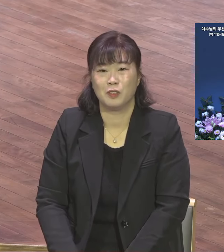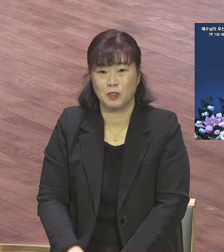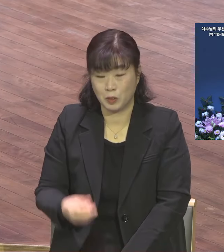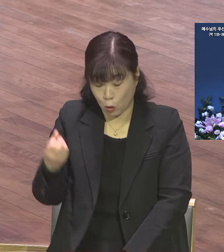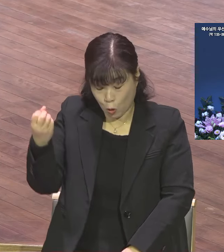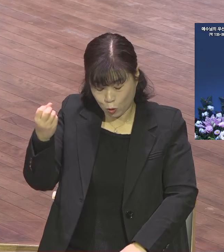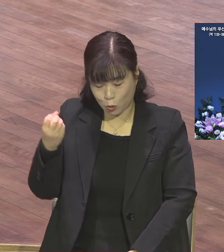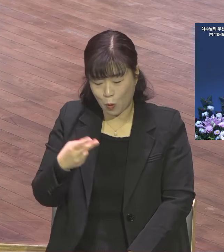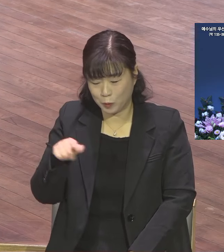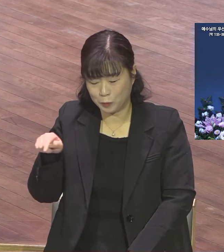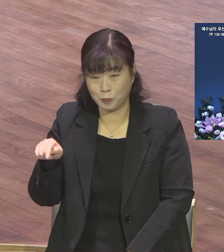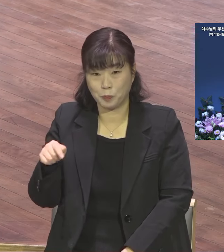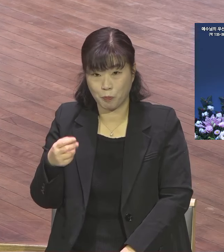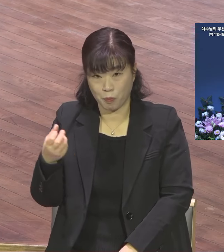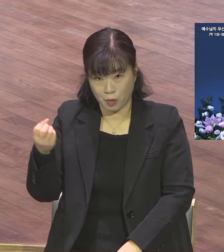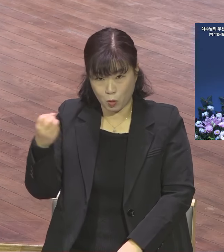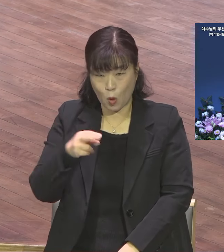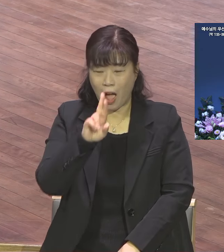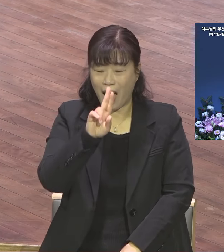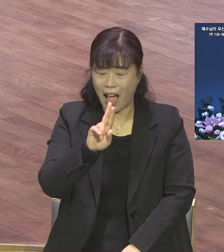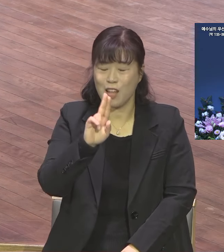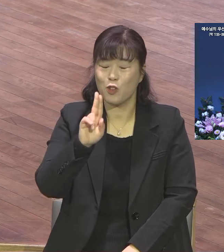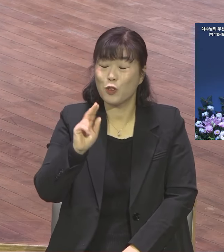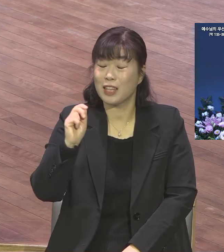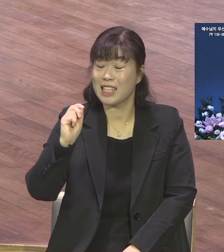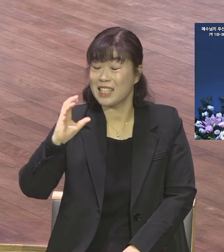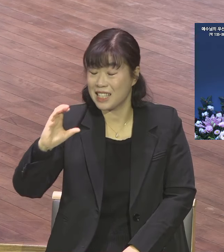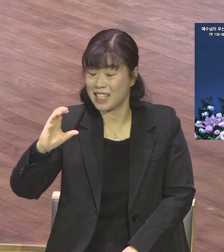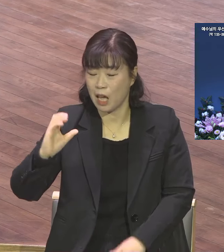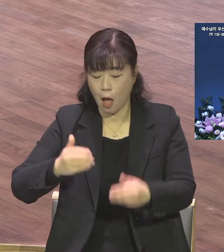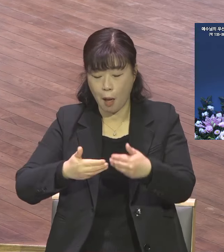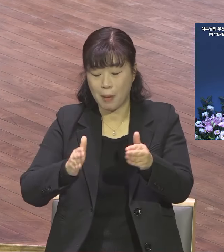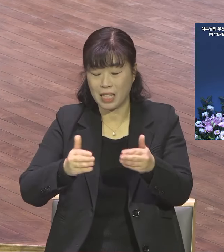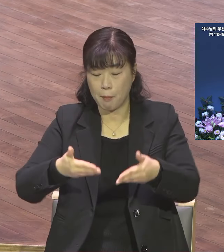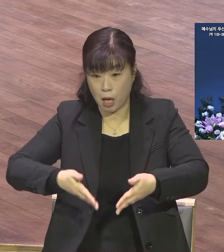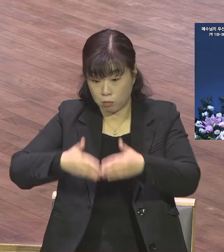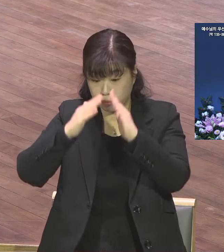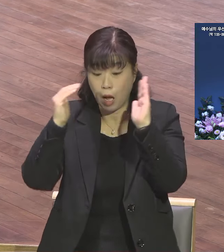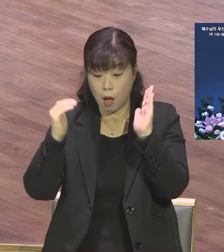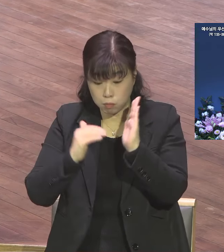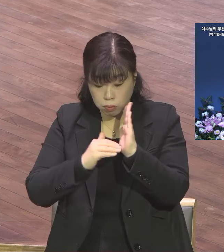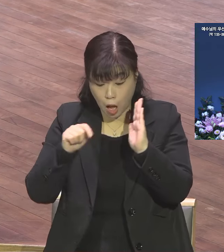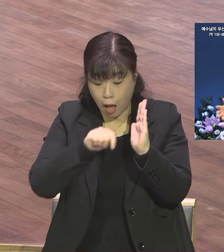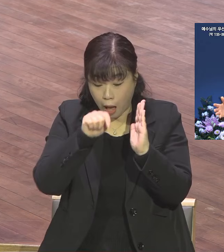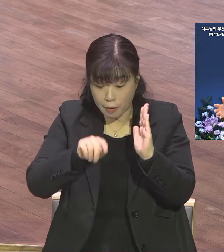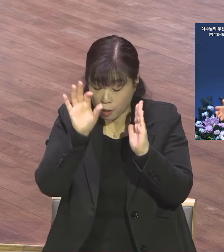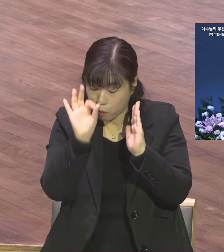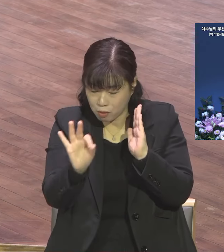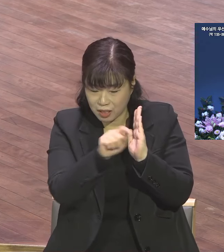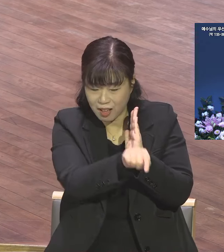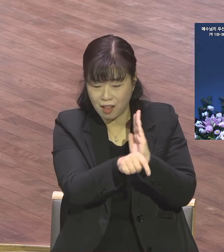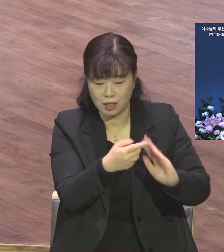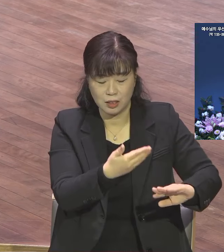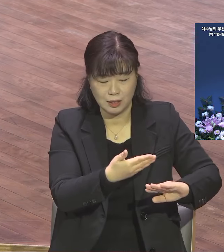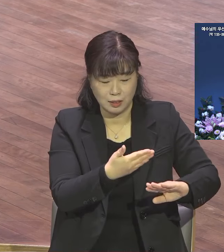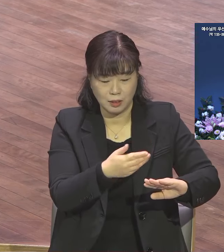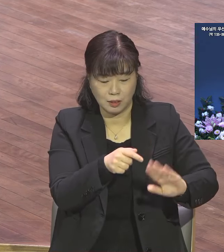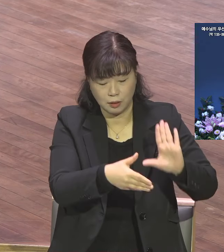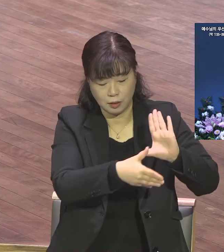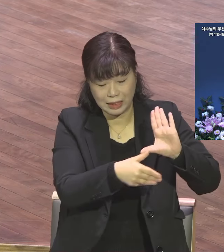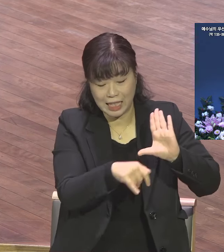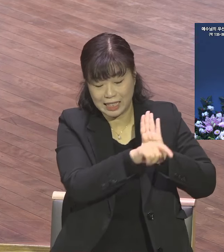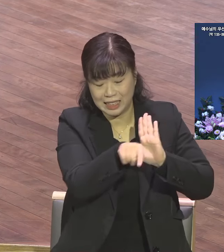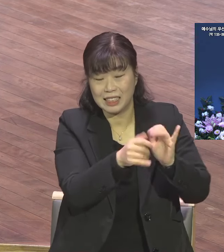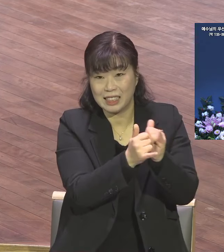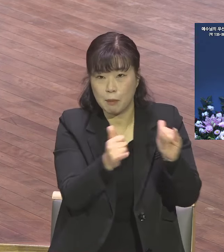있더라니까. 이렇게 건물을 지어가지고 올라갔더니 여기 100명이 지금 먹고 자고 합니다. 식당이 커요. 이분들이 다